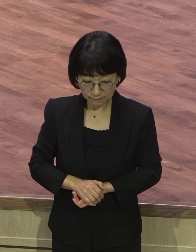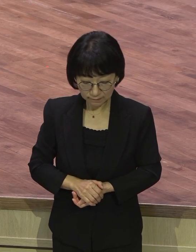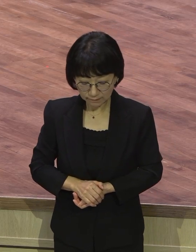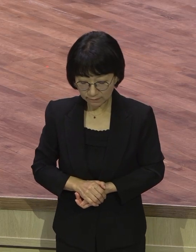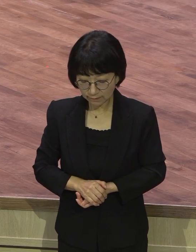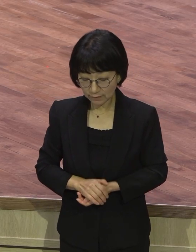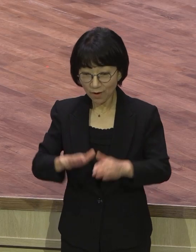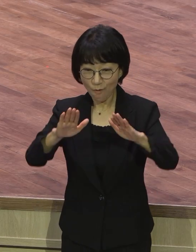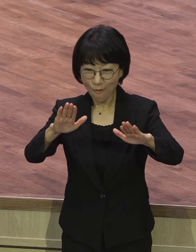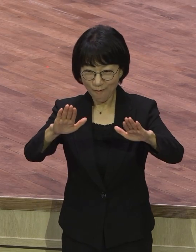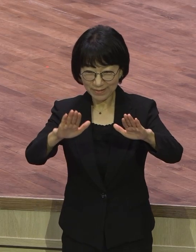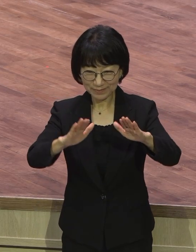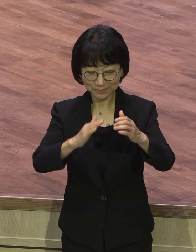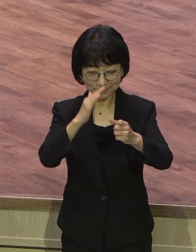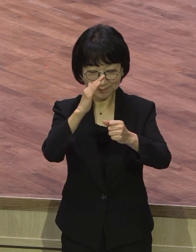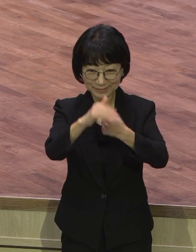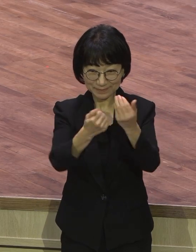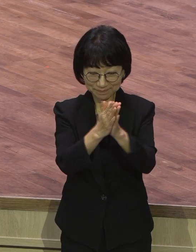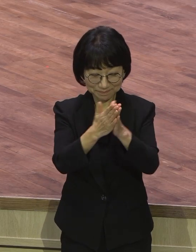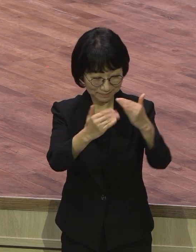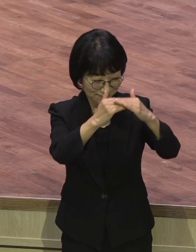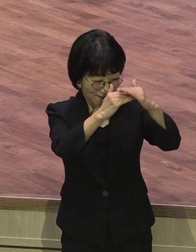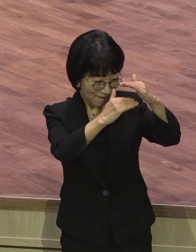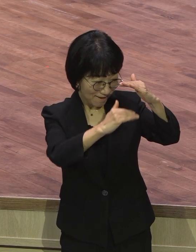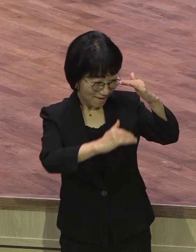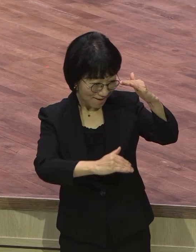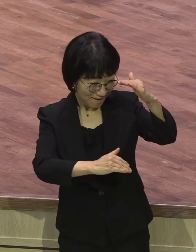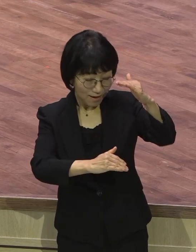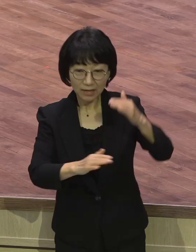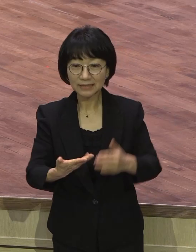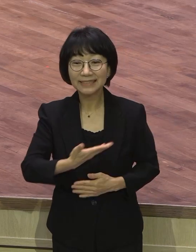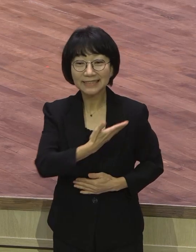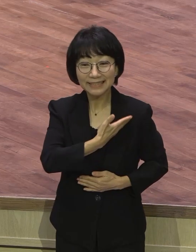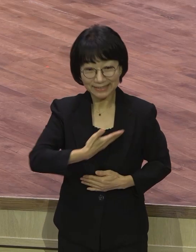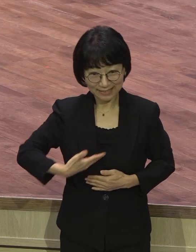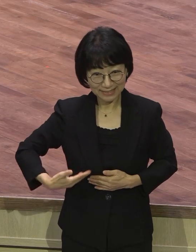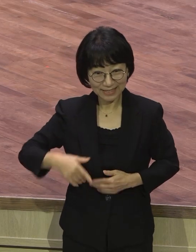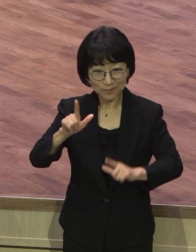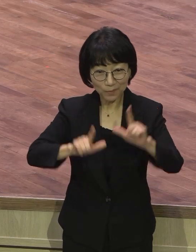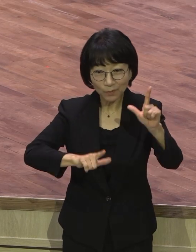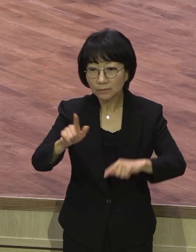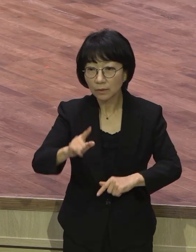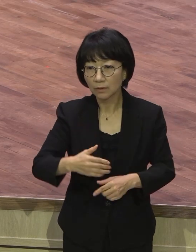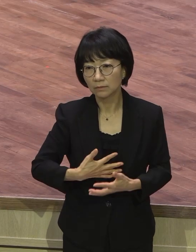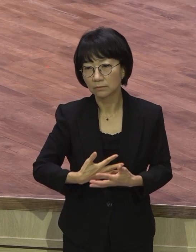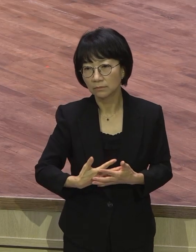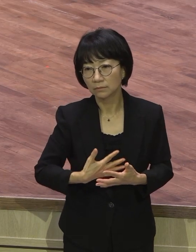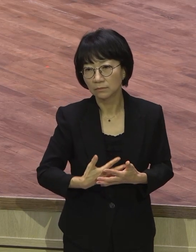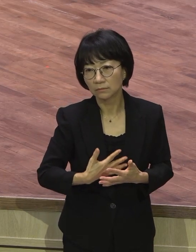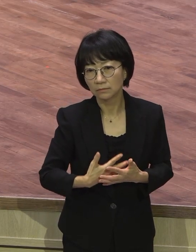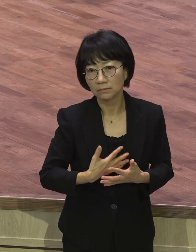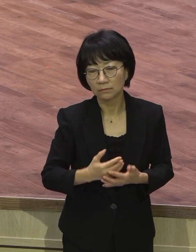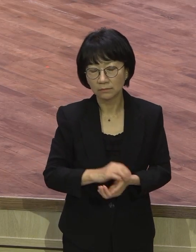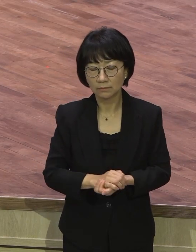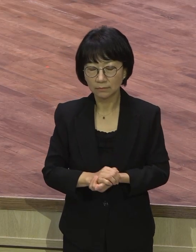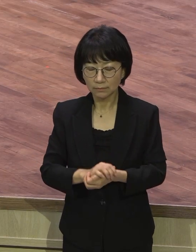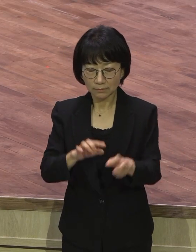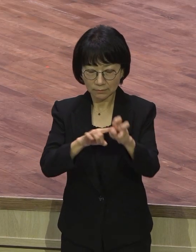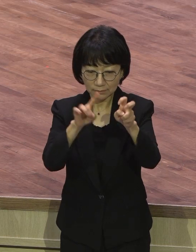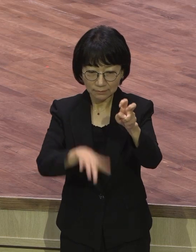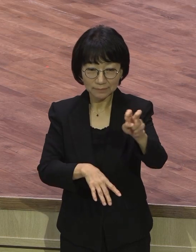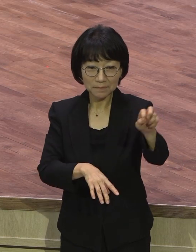오늘 본문에 보니까 본문 내용을 보면 이런 제자들의 모습을 발견할 수 있어요. 마태봄